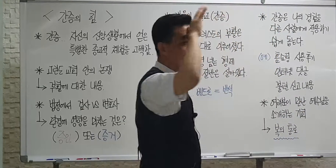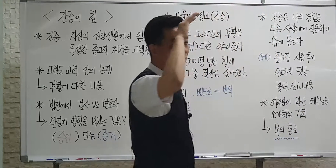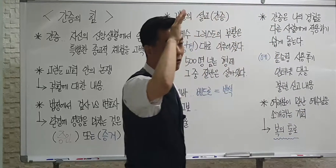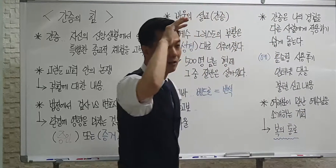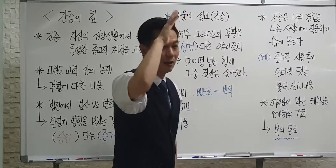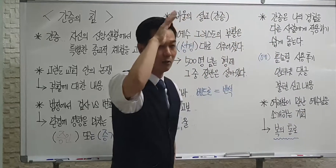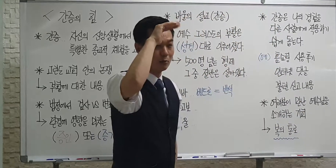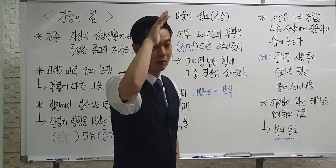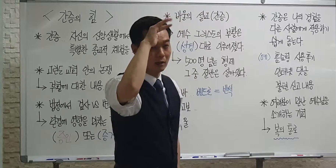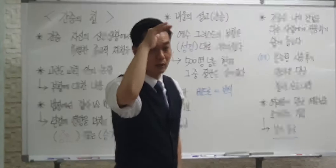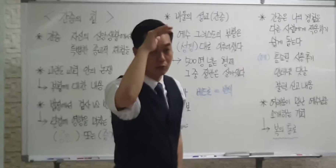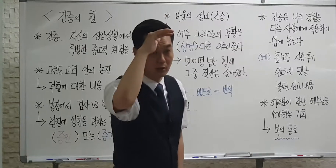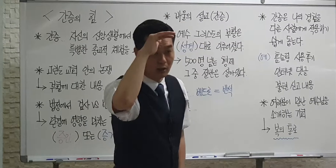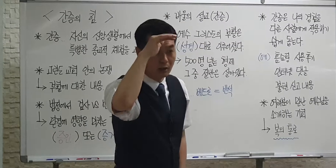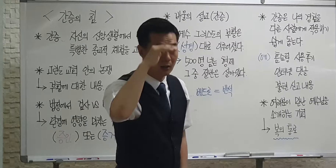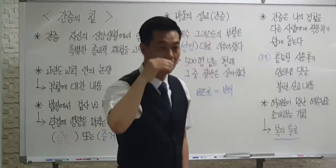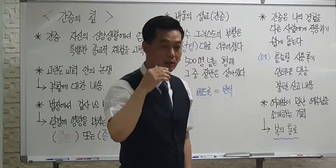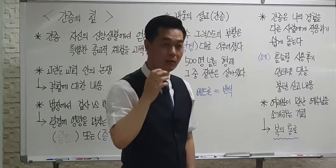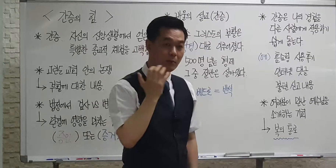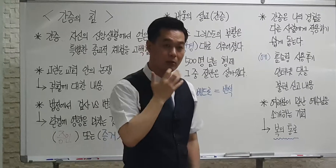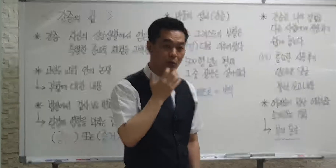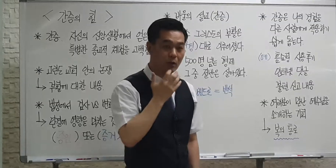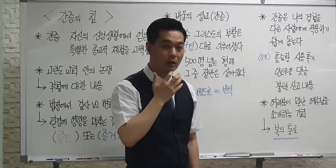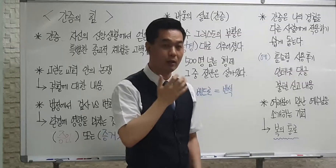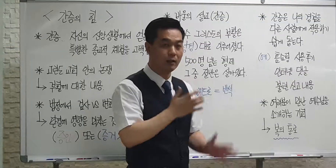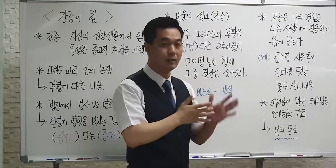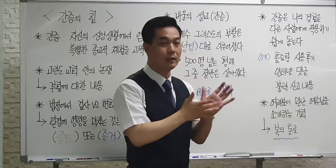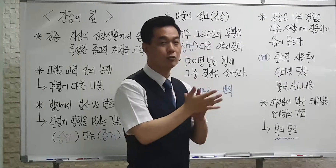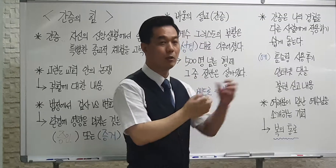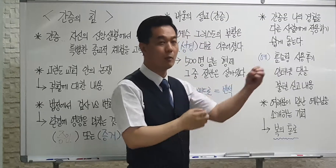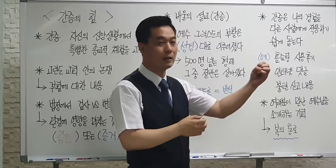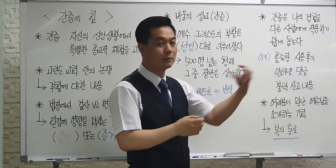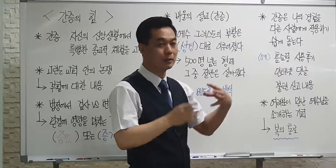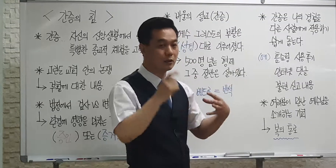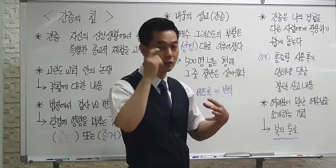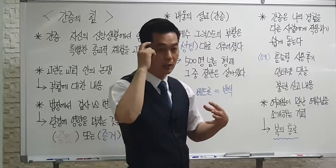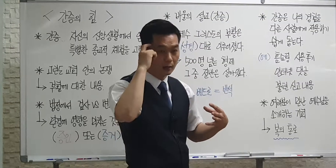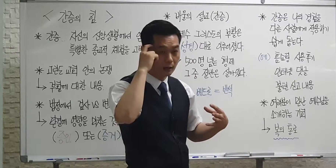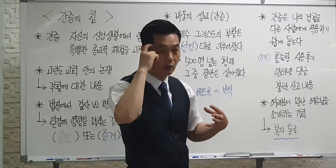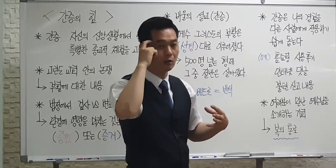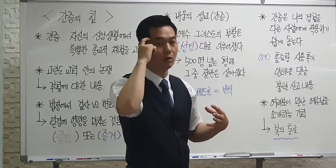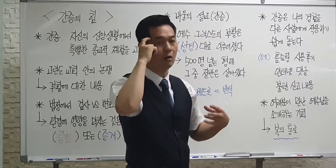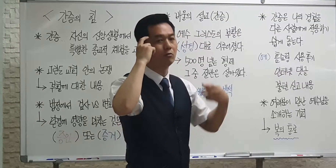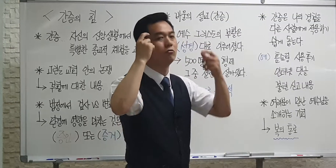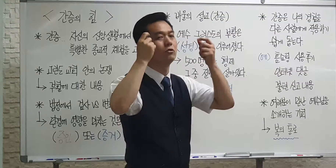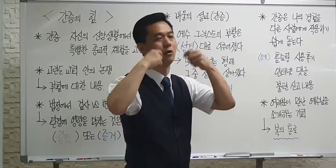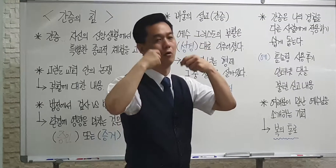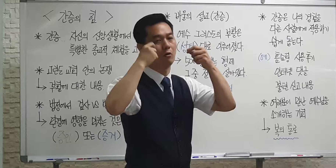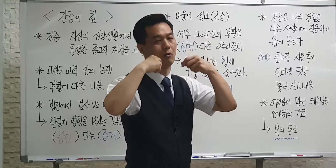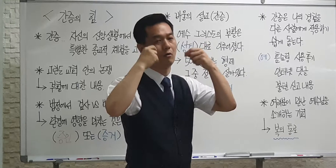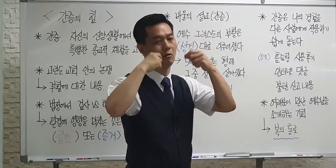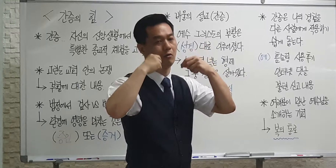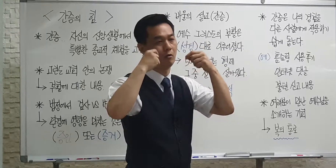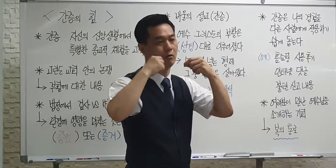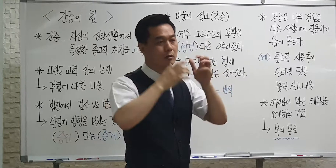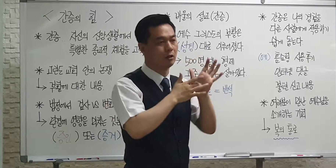울어요. 꿋꿋하게 닭이 우니까 베드로가 예수님이 말씀하신 것이 생각나서 울죠. 예수님